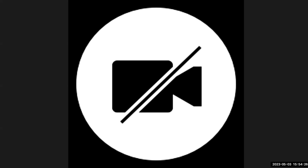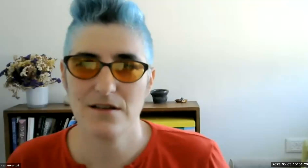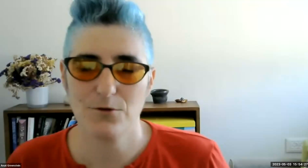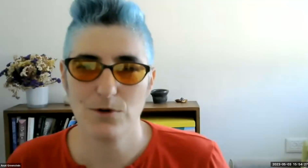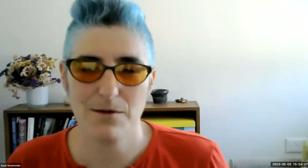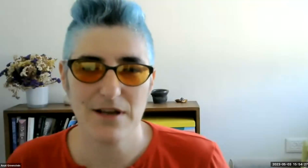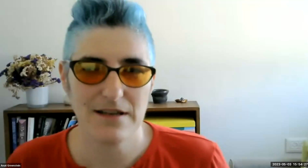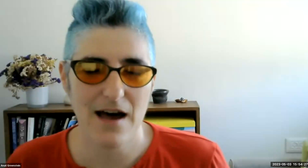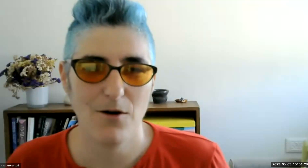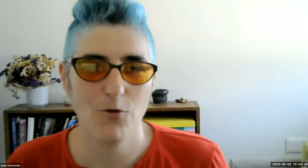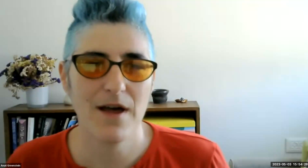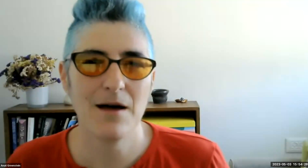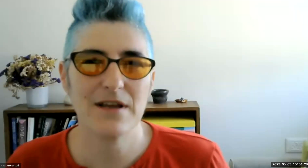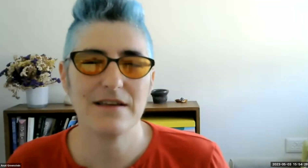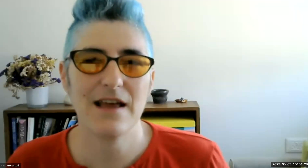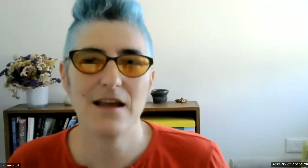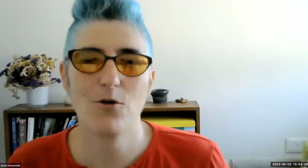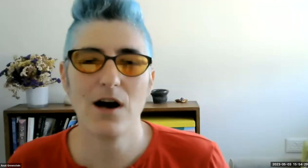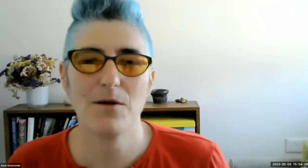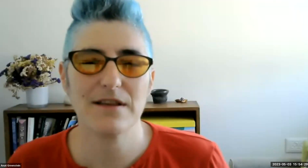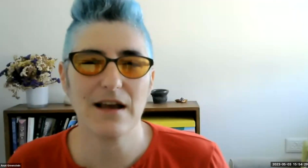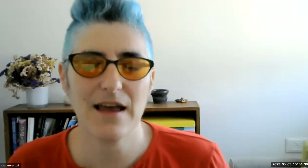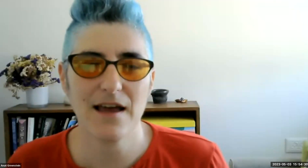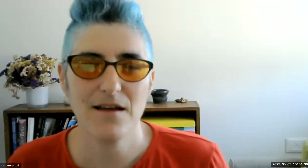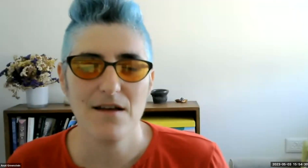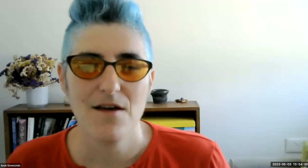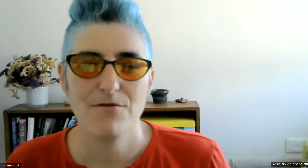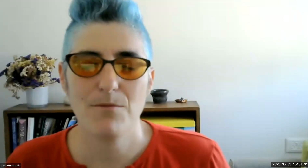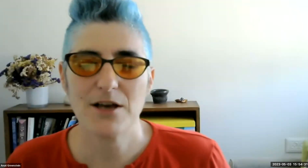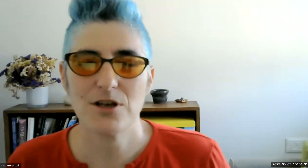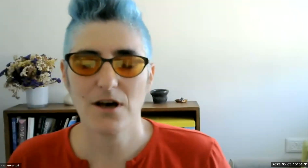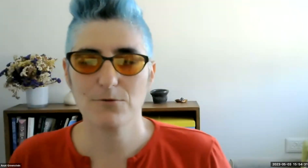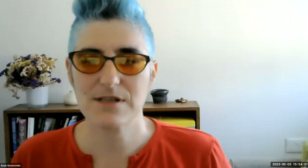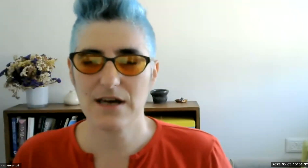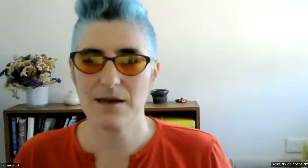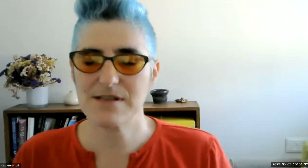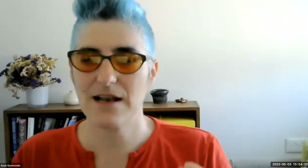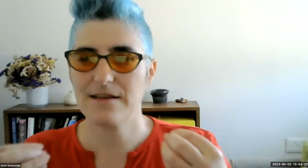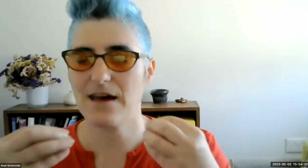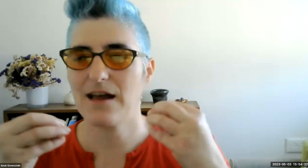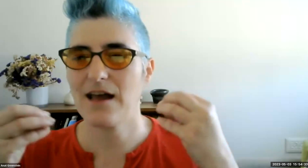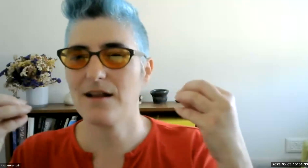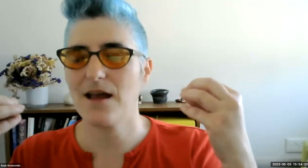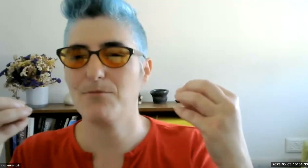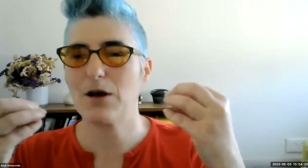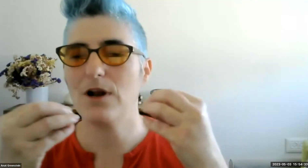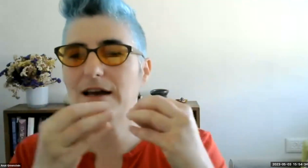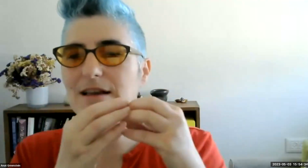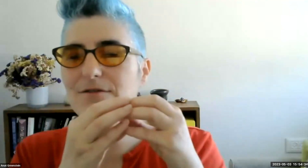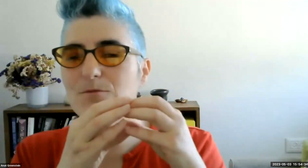התנגדות למדינה הוא אומר המדינה היא כוח מדכה ומה שאנחנו צריכים זה להתארגן בקולקטיבים